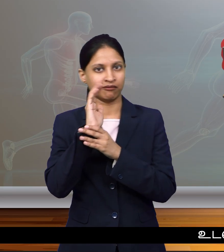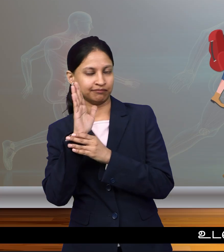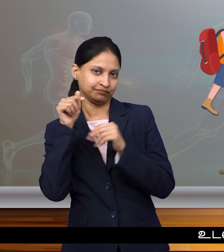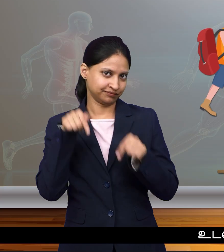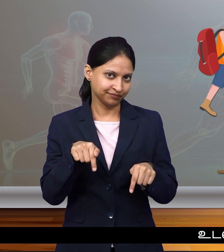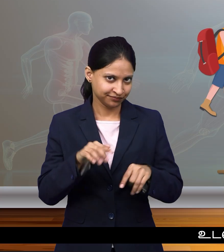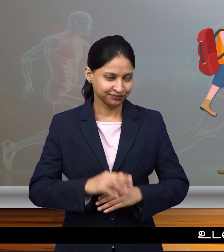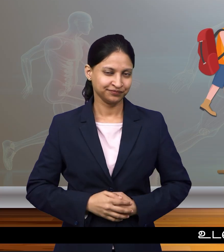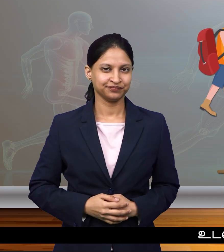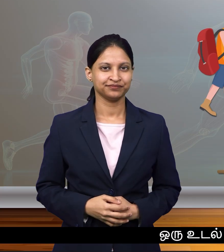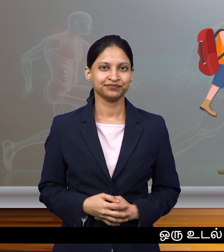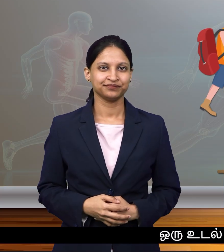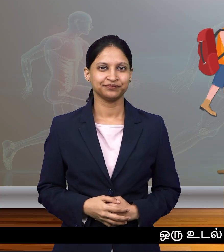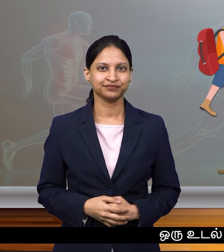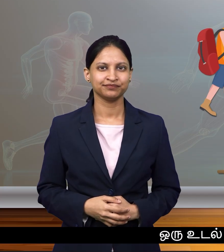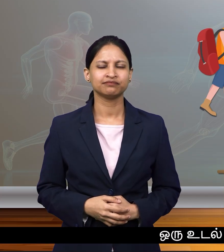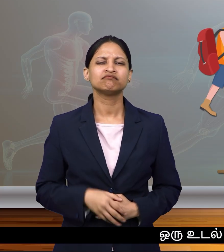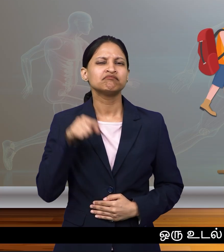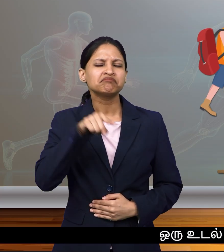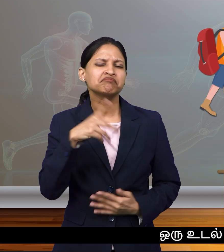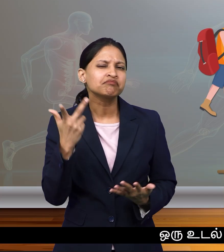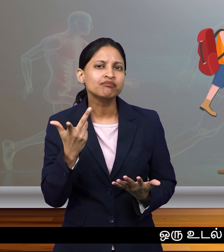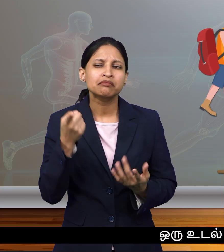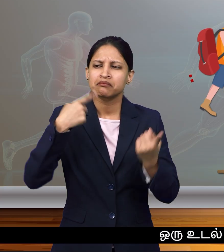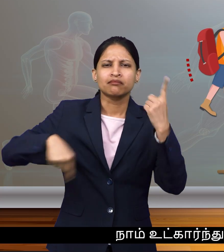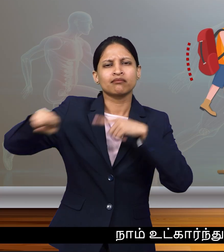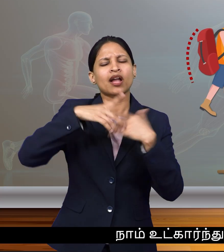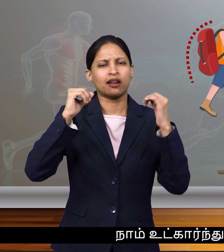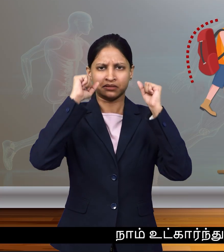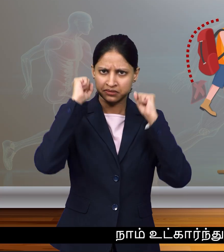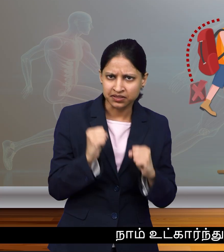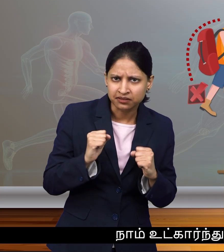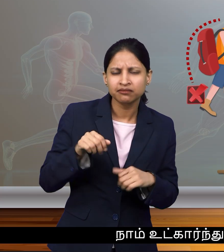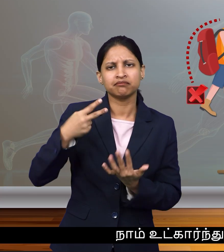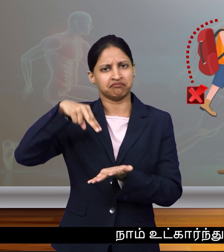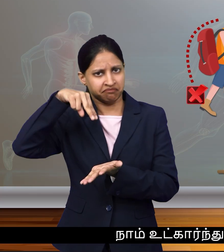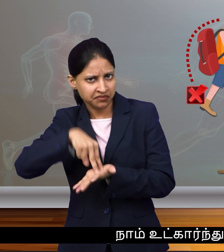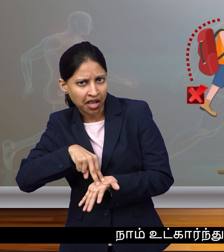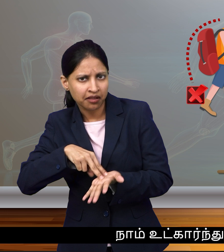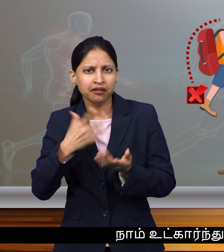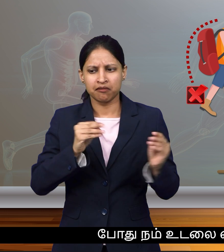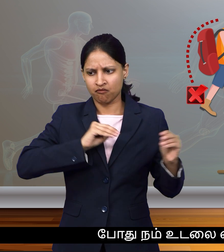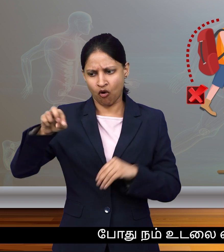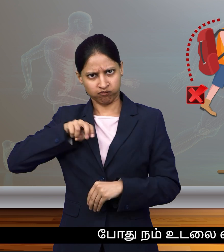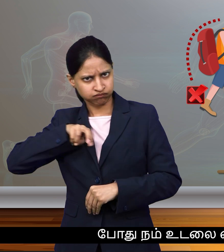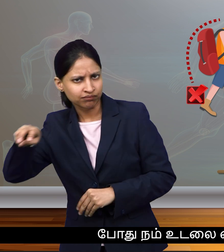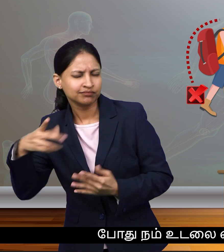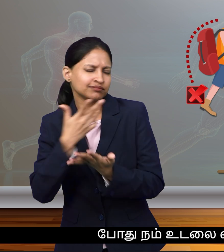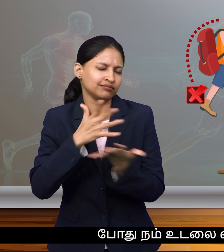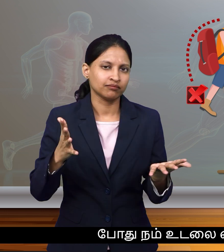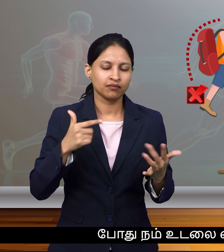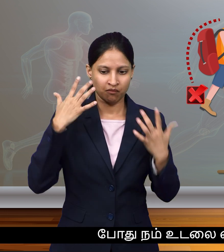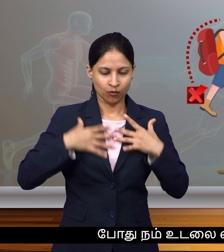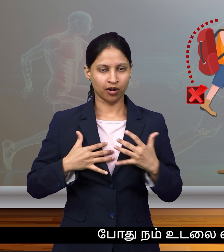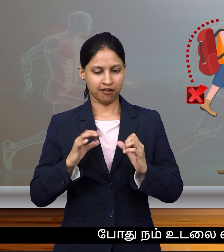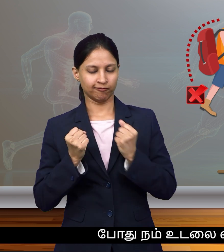உடல் அமைவு. ஒரு உடல் அமைவு என்பது நாம் உட்கார்ந்து, நின்று அல்லது நகரும் போது நம்